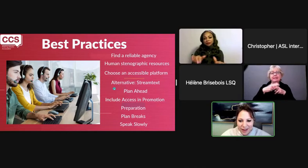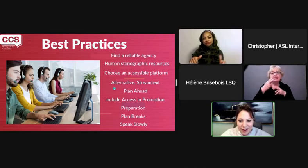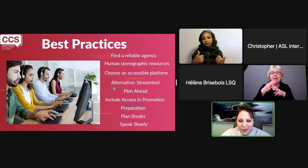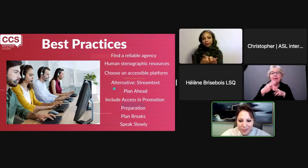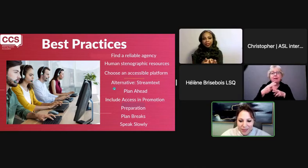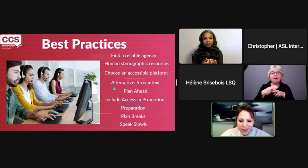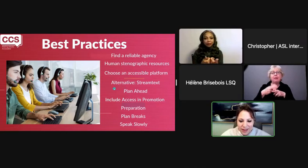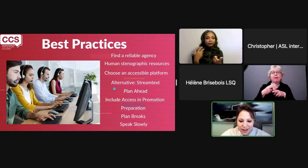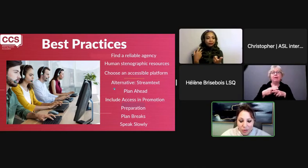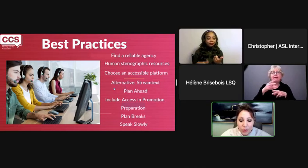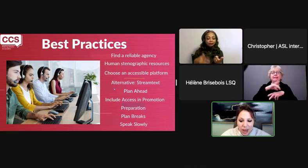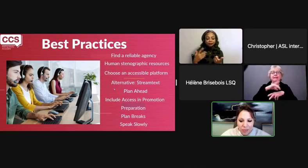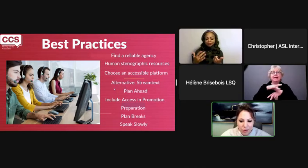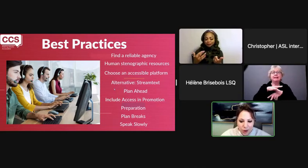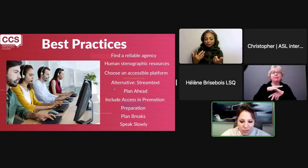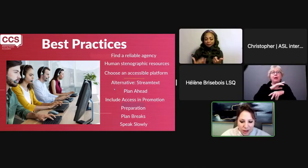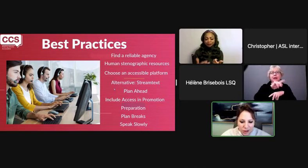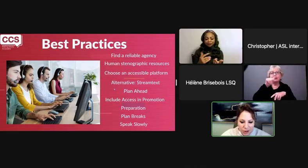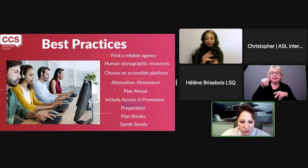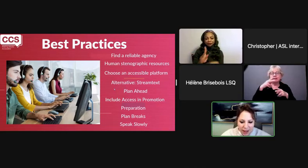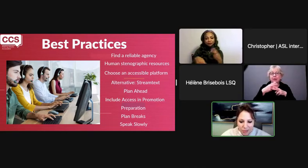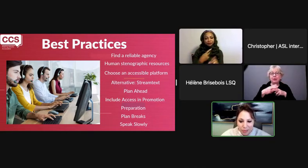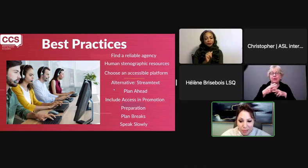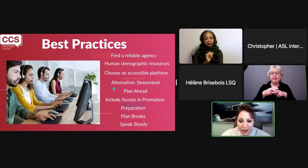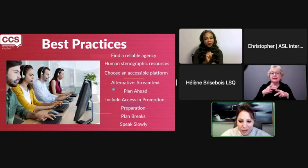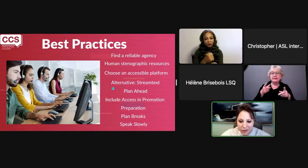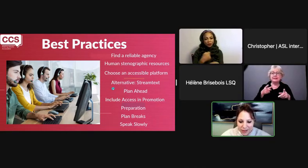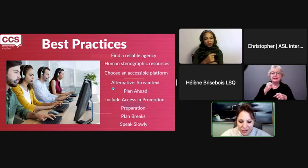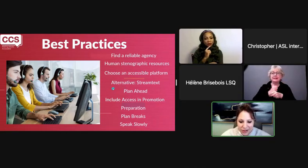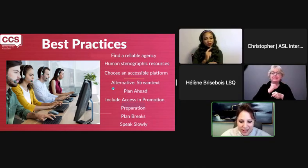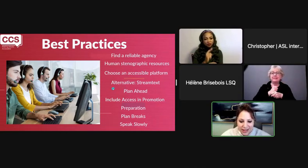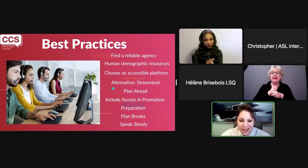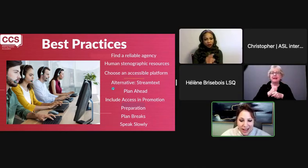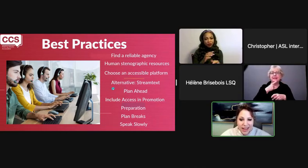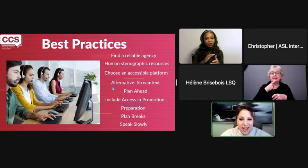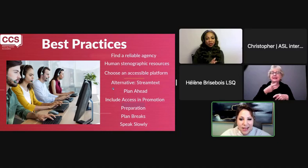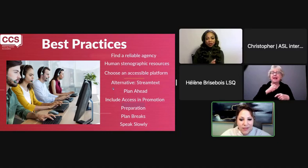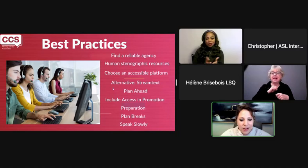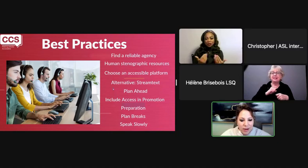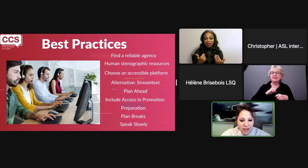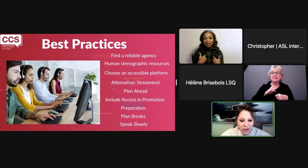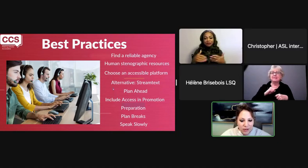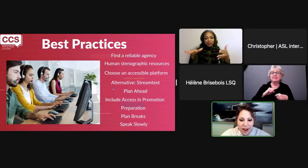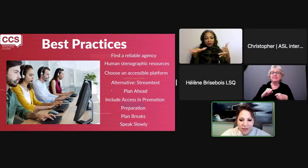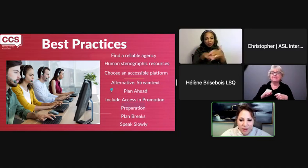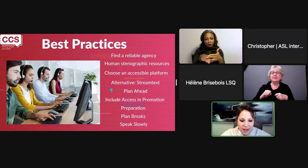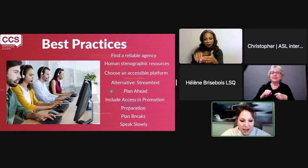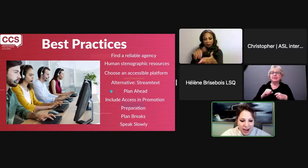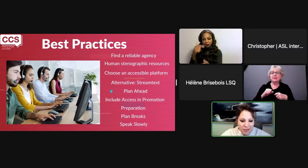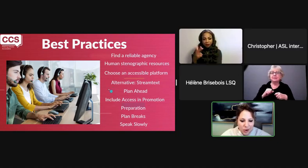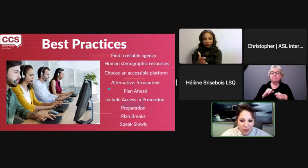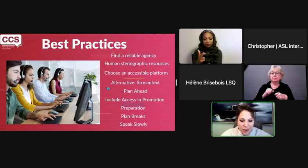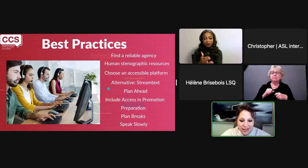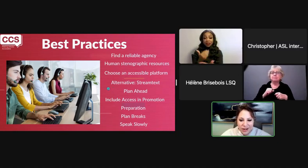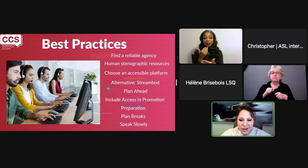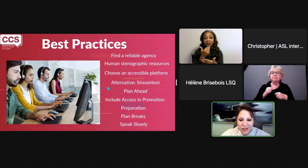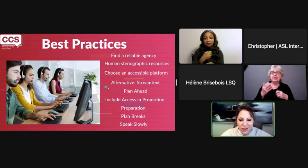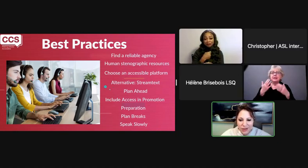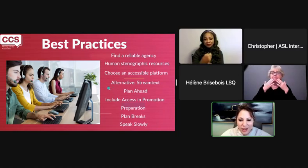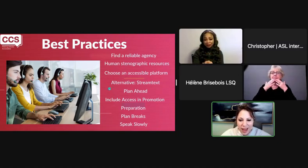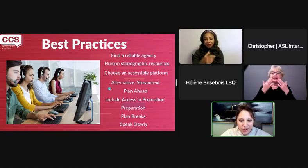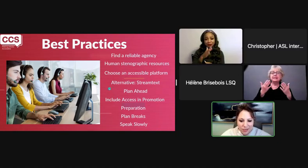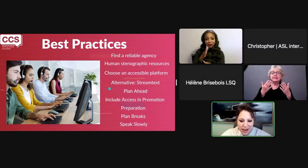territoires et puisque c'est tellement intensif, un travail tellement intensif et merci de m'avoir